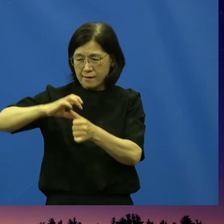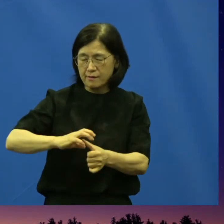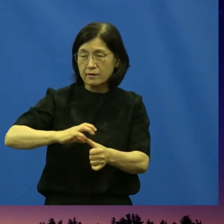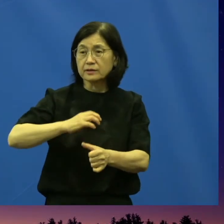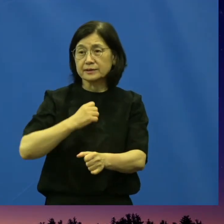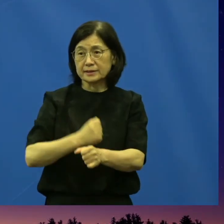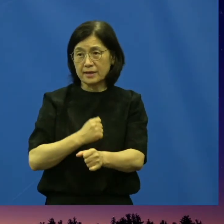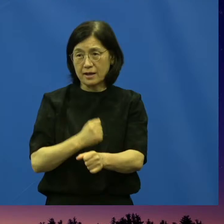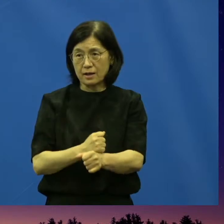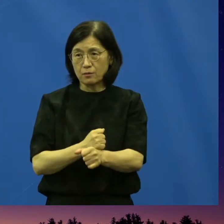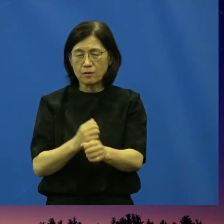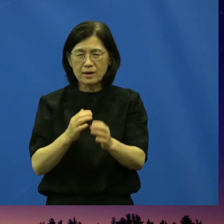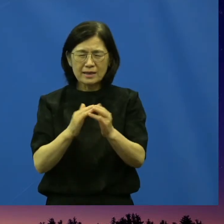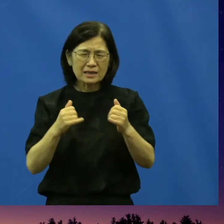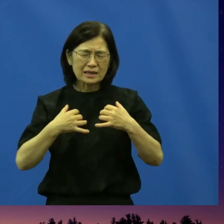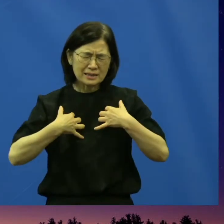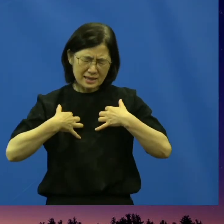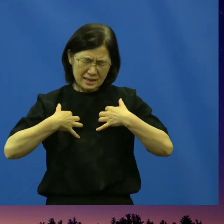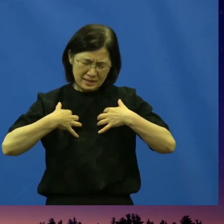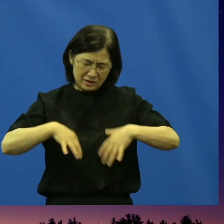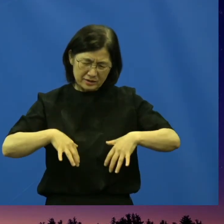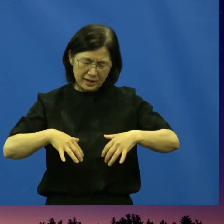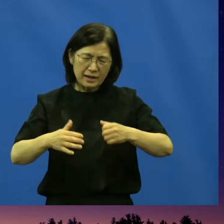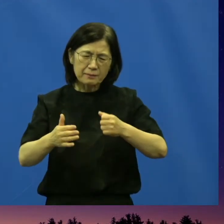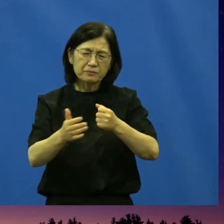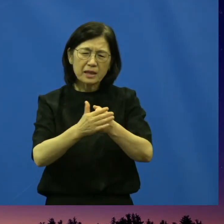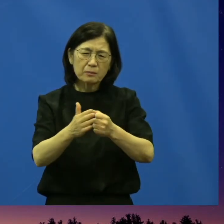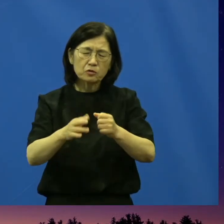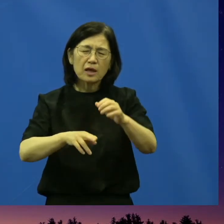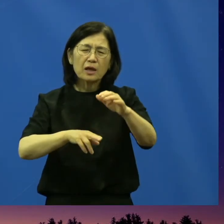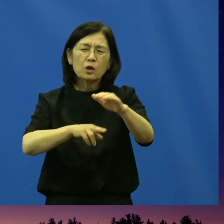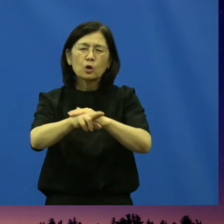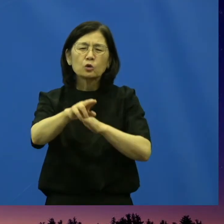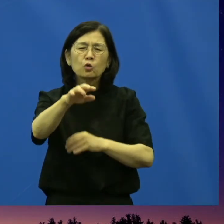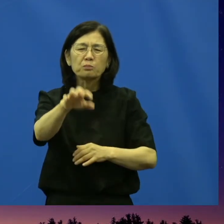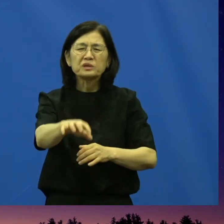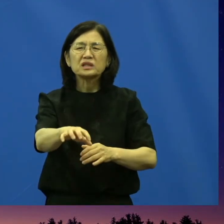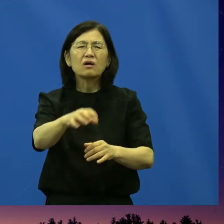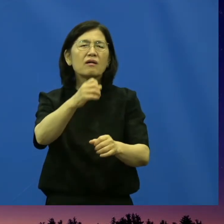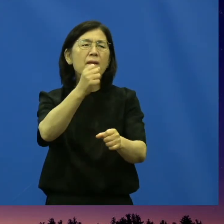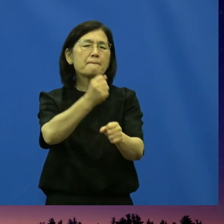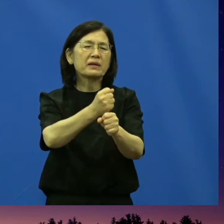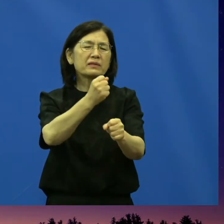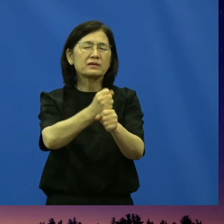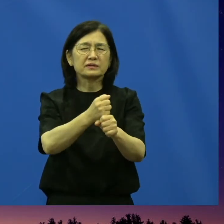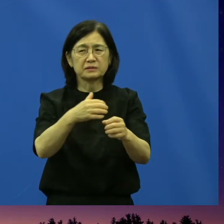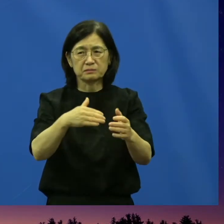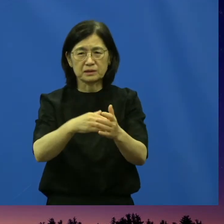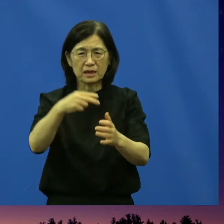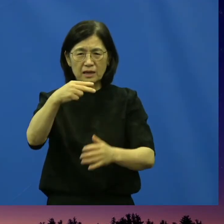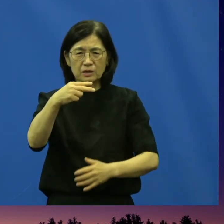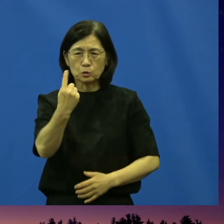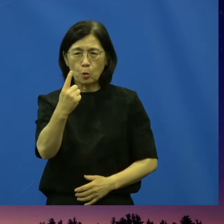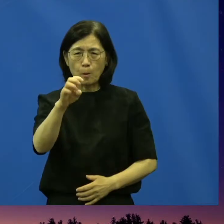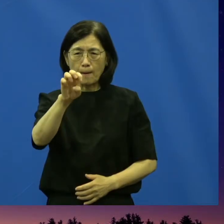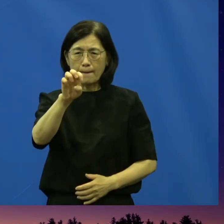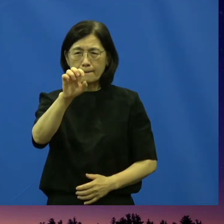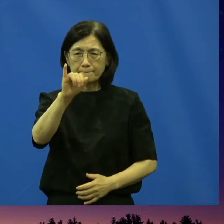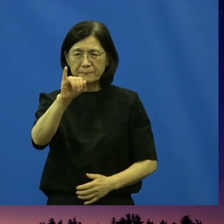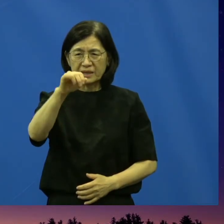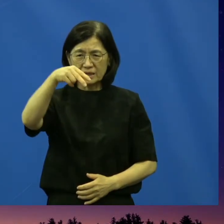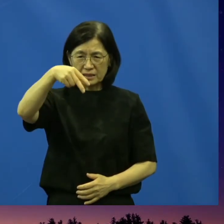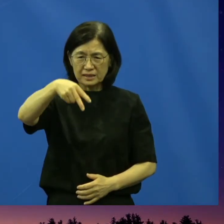두고 이게 만들어졌습니다. 감정대로 쏟아붓지 말고 말씀의 원리에 순종하도록 그렇게